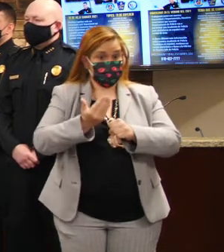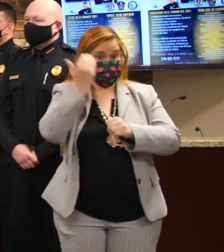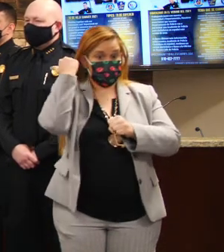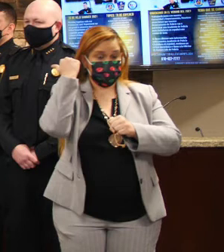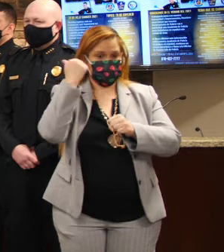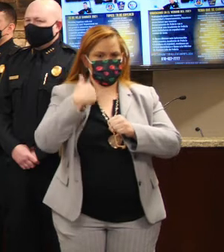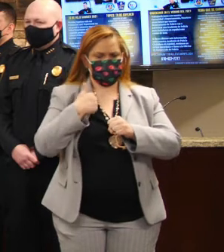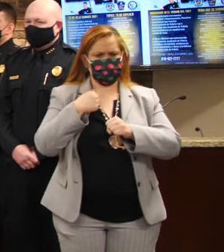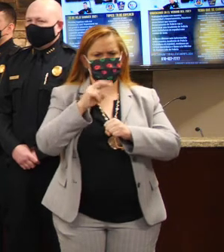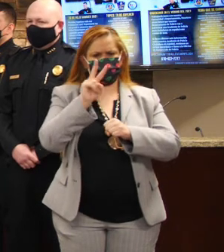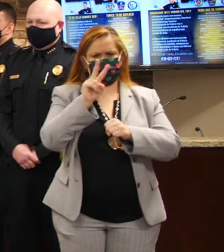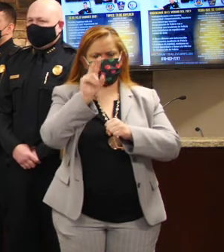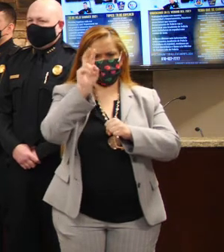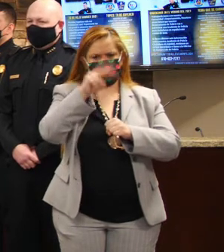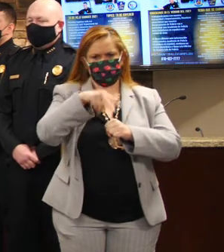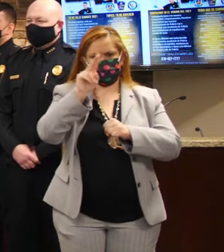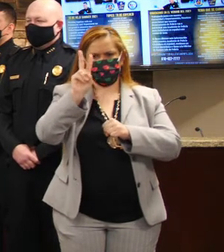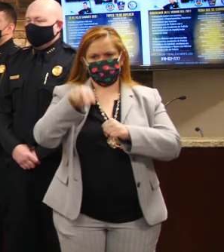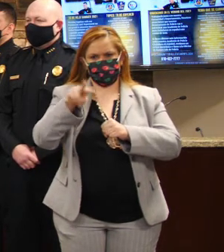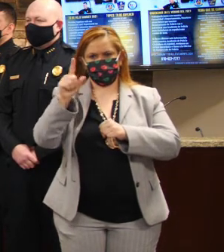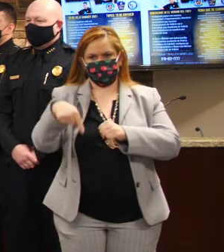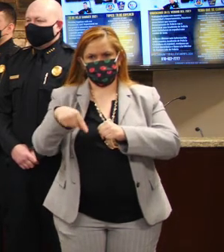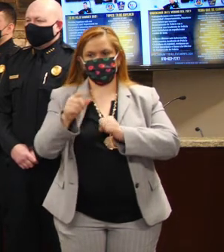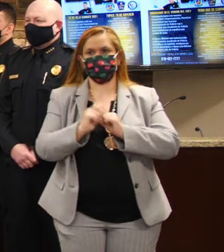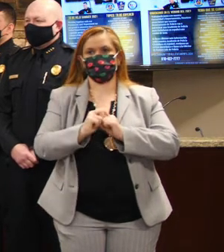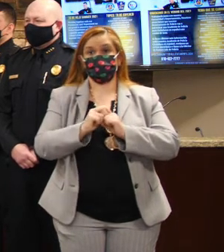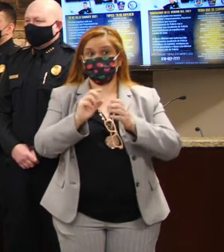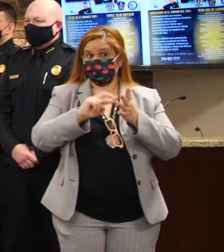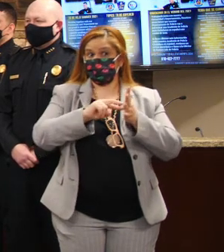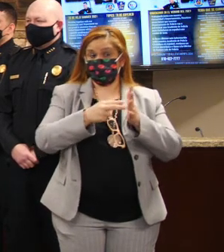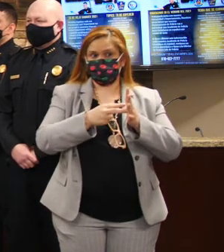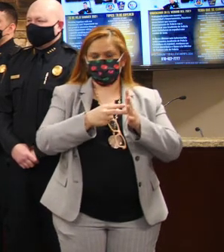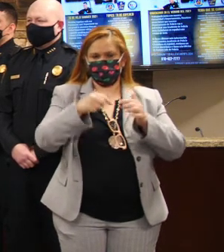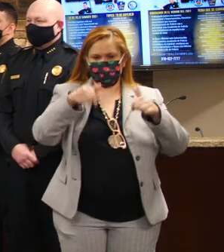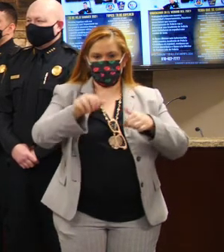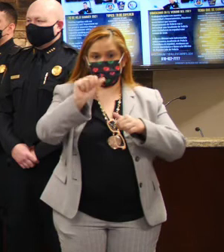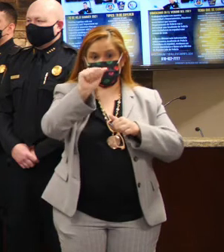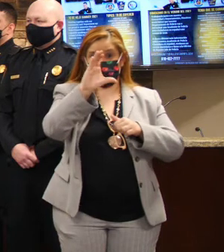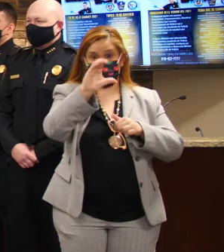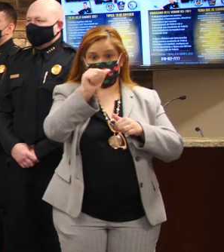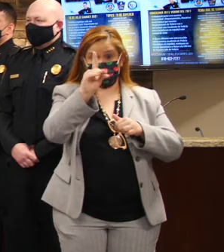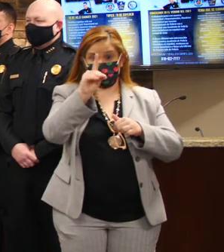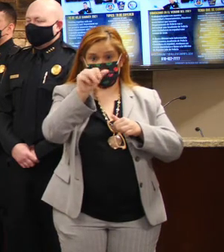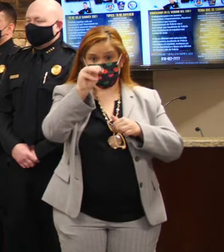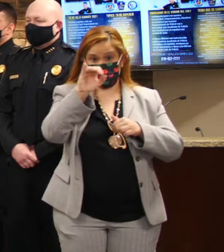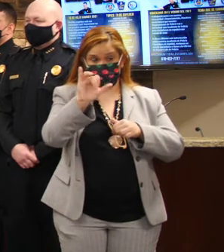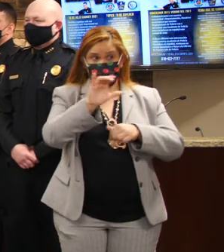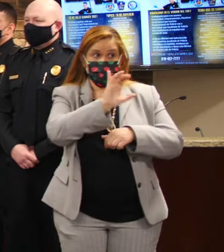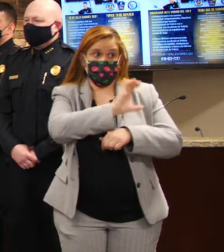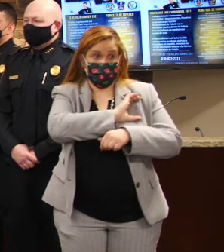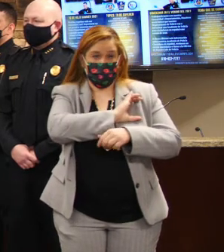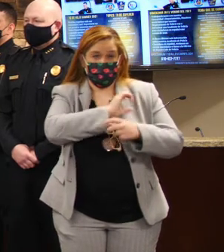en 2021 vamos a tener una academia en español para nuestra ciudad